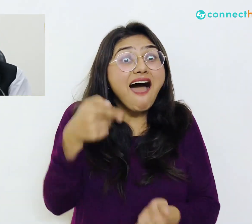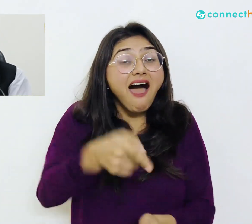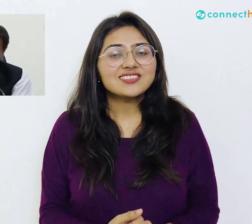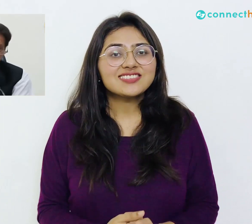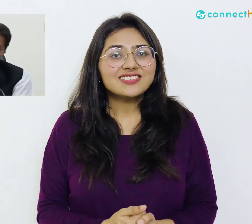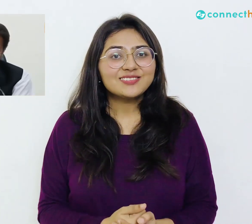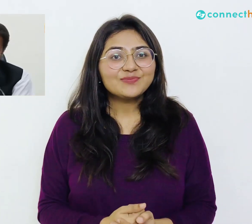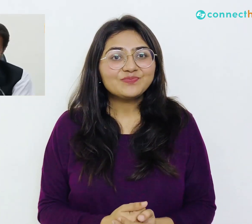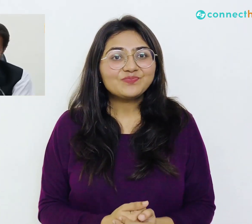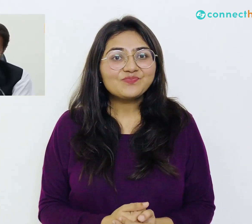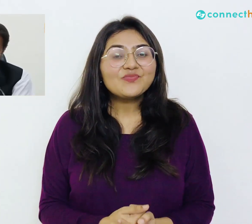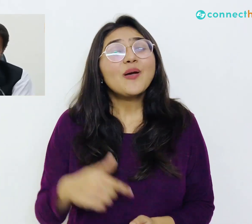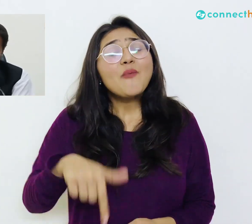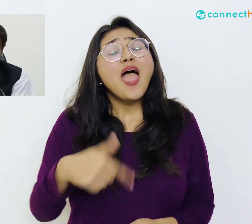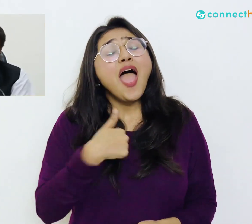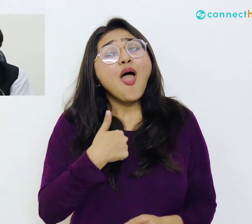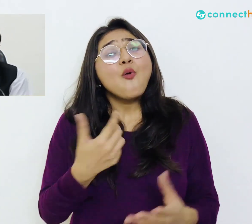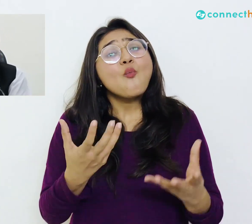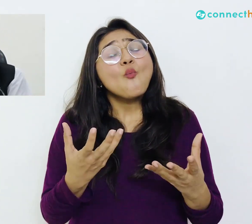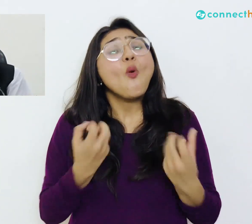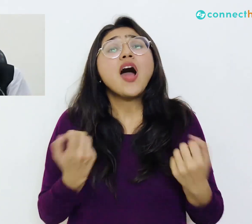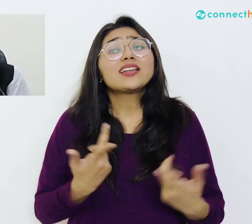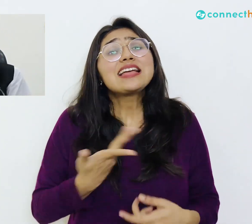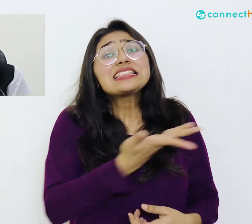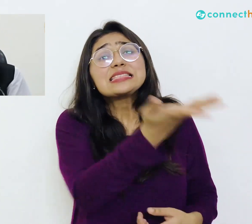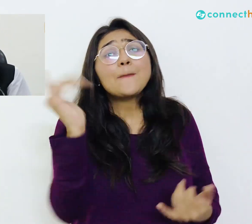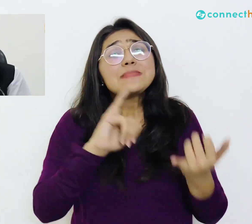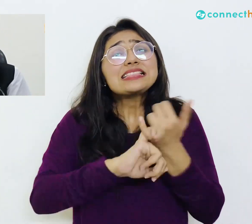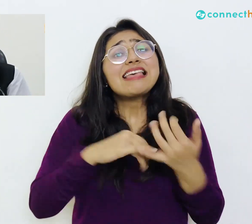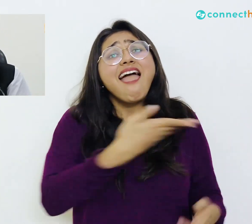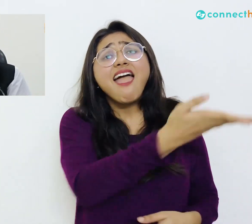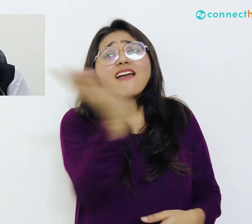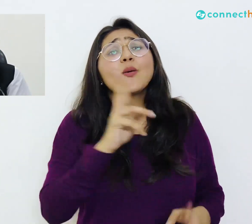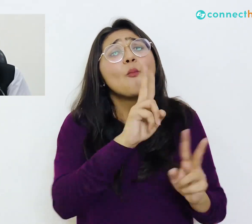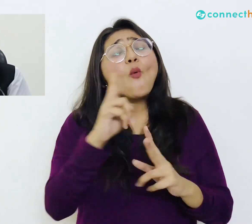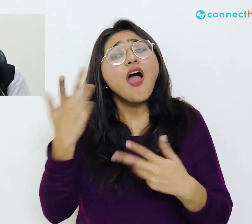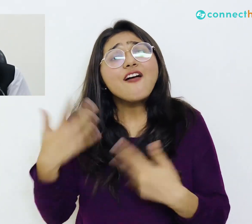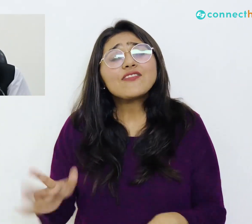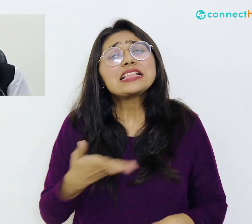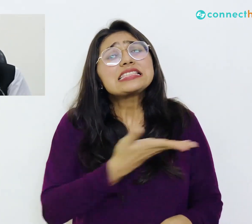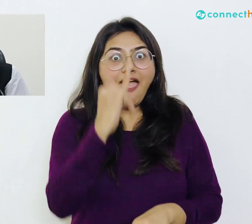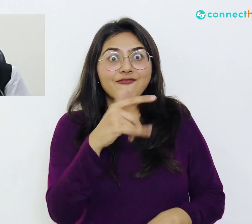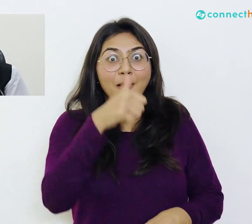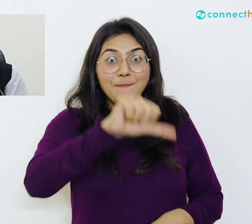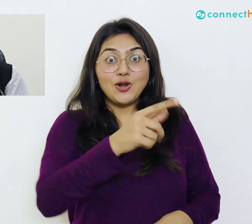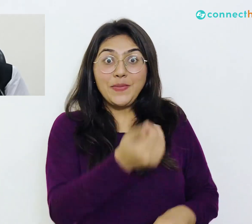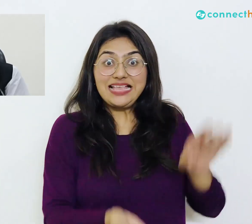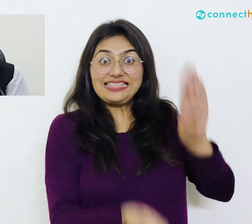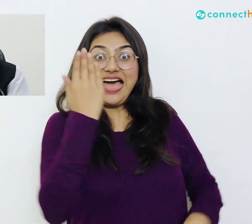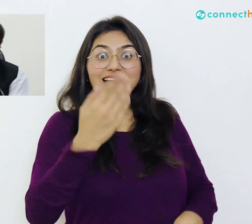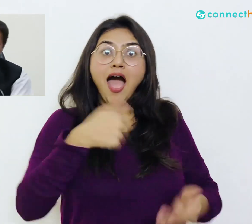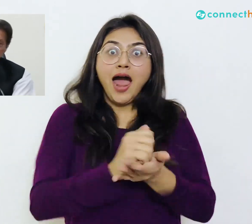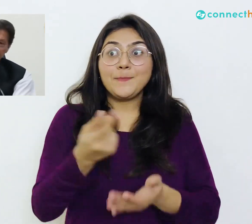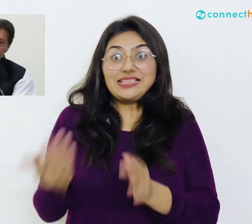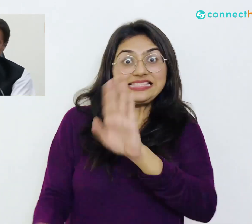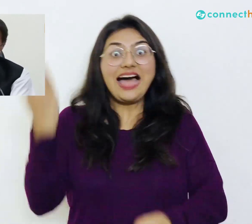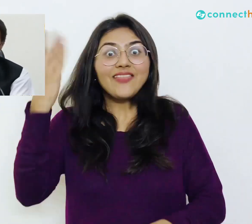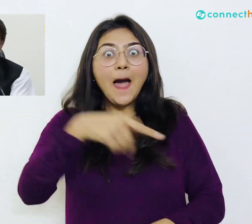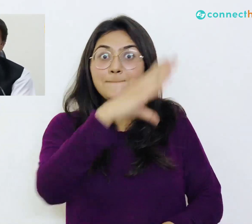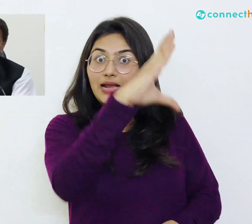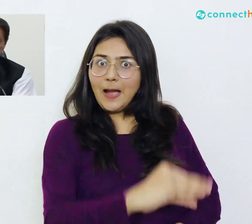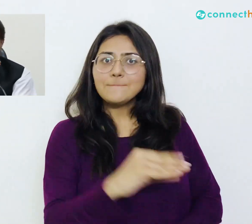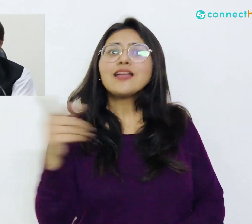ہم زیادہ سے زیادہ لوگوں تک پہنچ سکیں، کیونکہ ہمیں پتہ ہے کہ بہت زیادہ لوگ متاثر ہوئے ہیں یہ لاک ڈاؤن کی وجہ سے. تو یہ